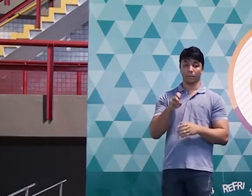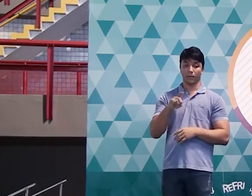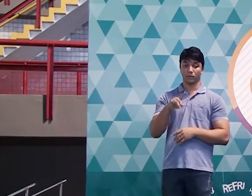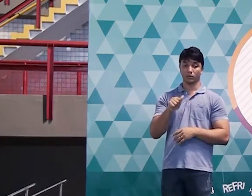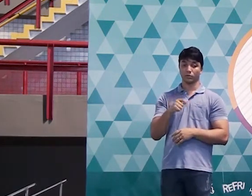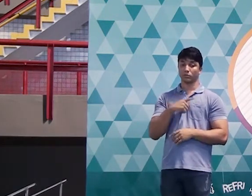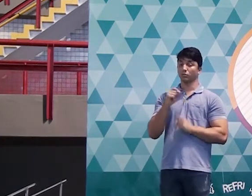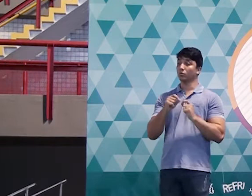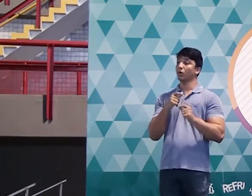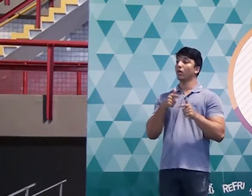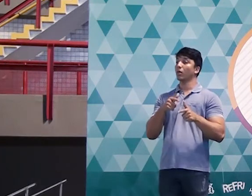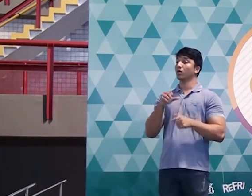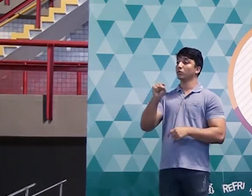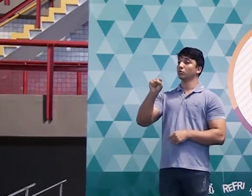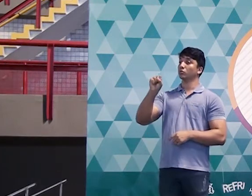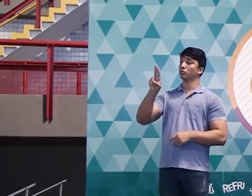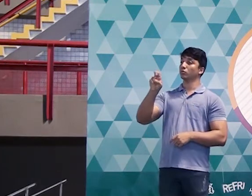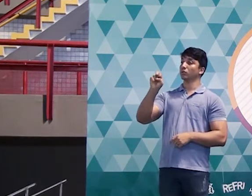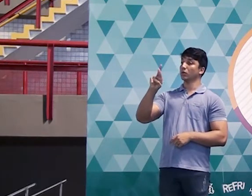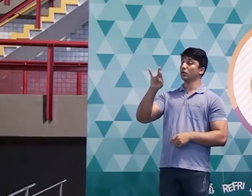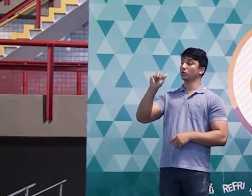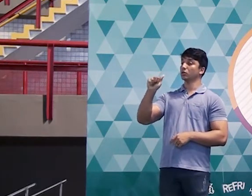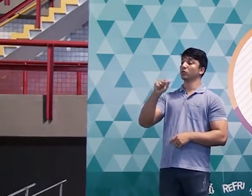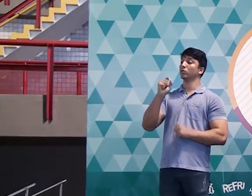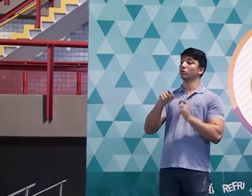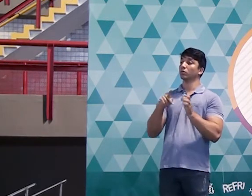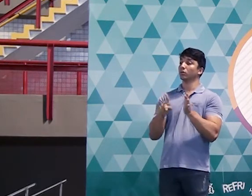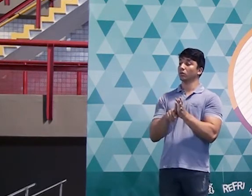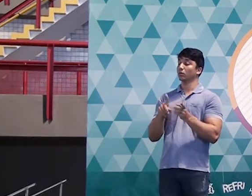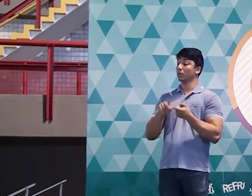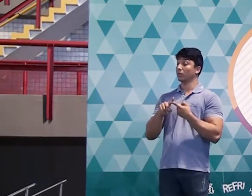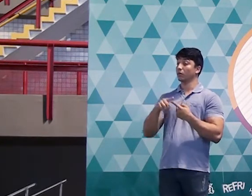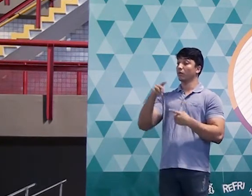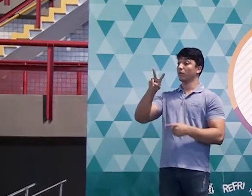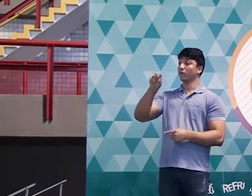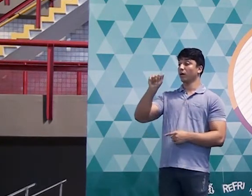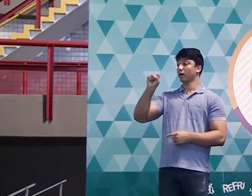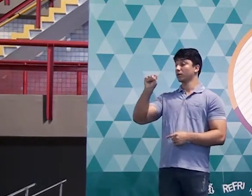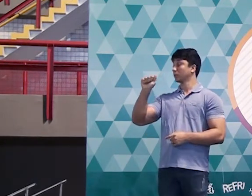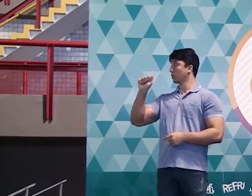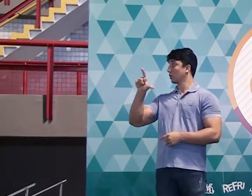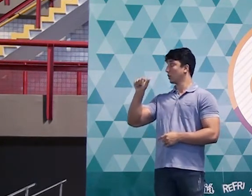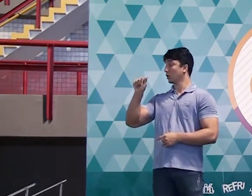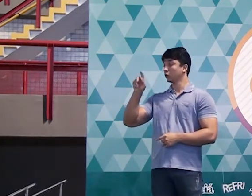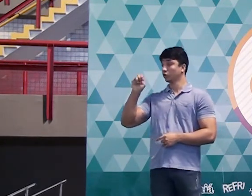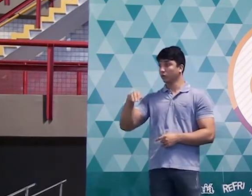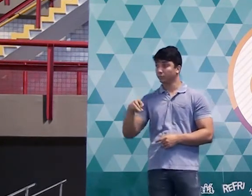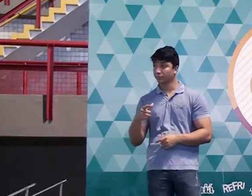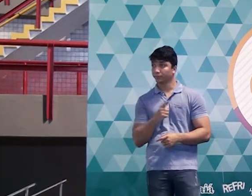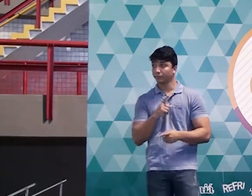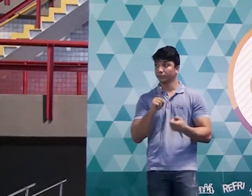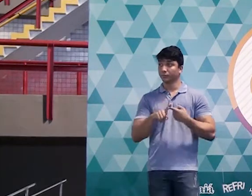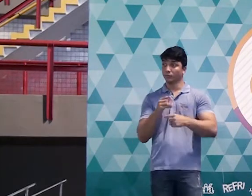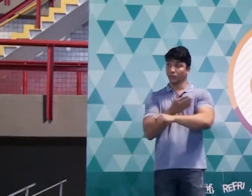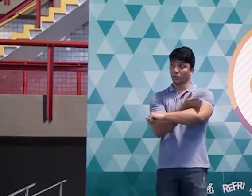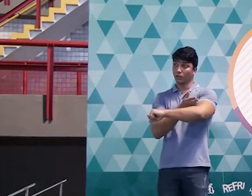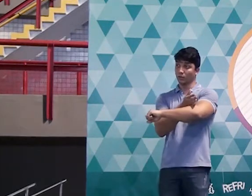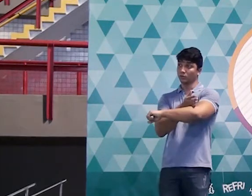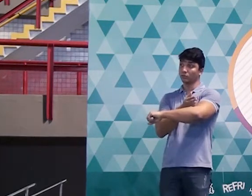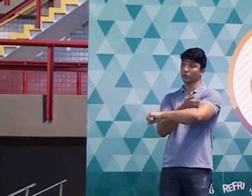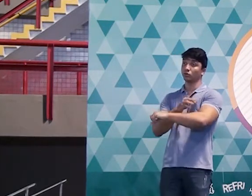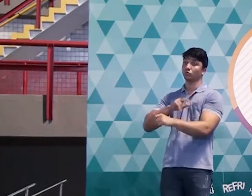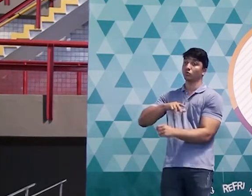aqui, chamada suzerania e vassalagem. A Idade Média não existe